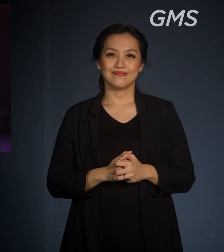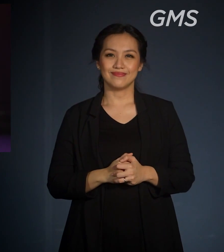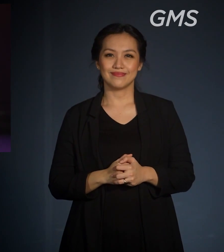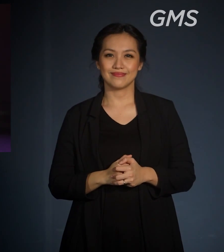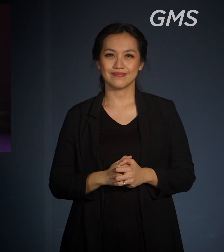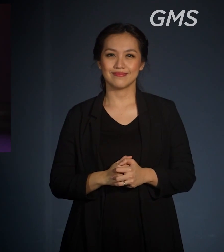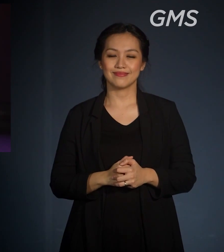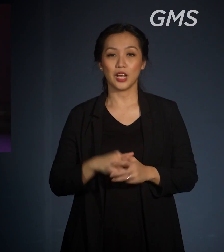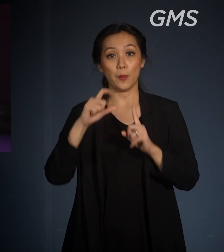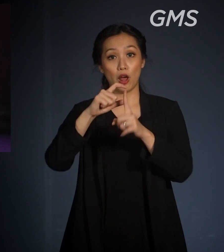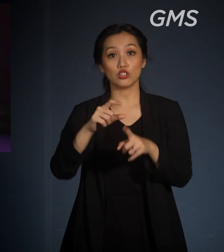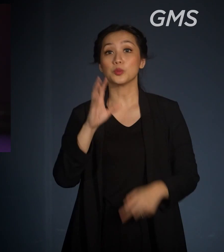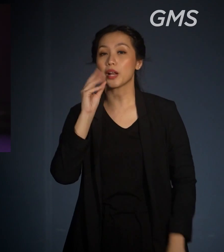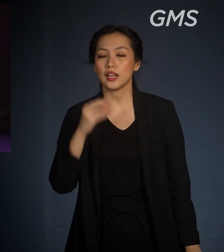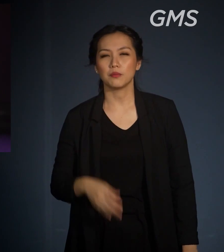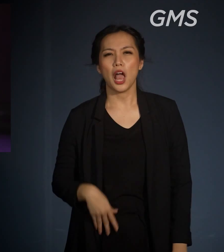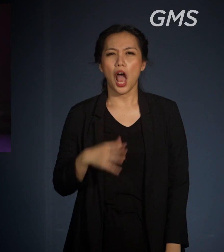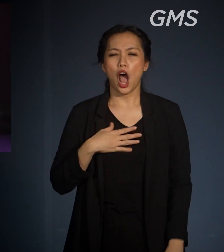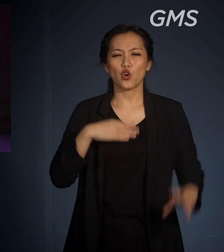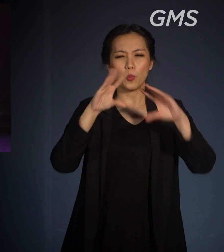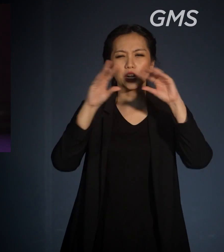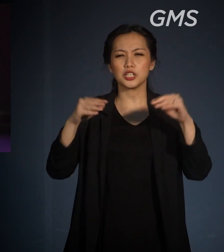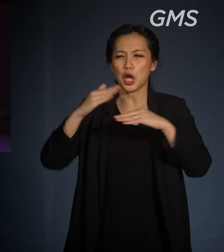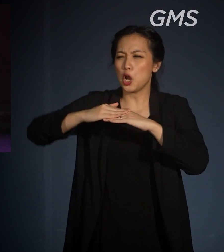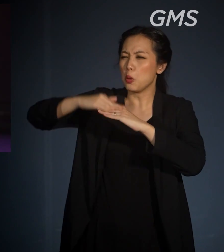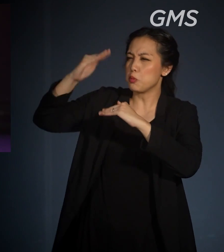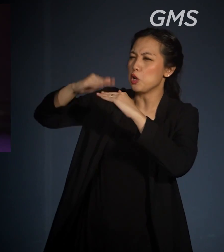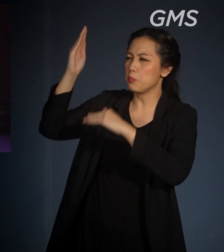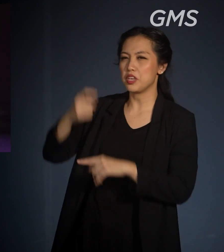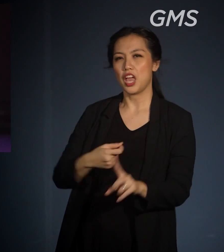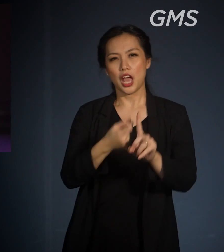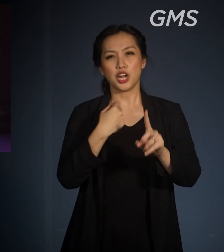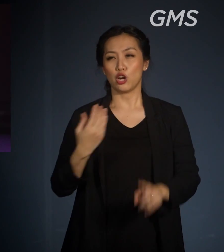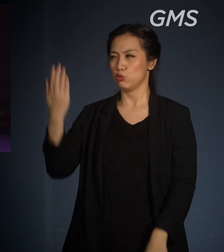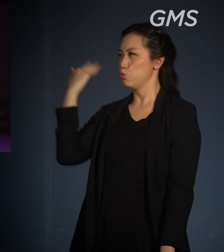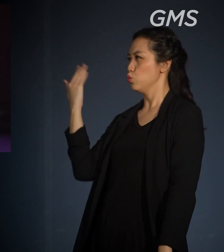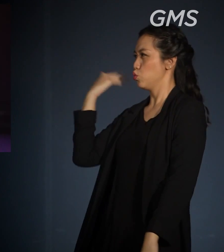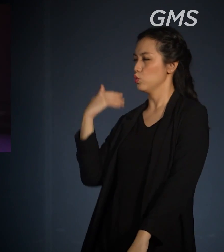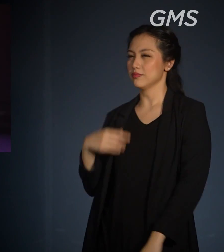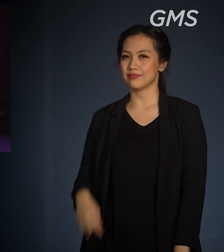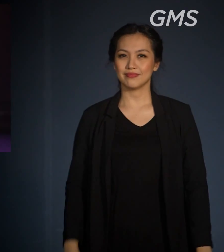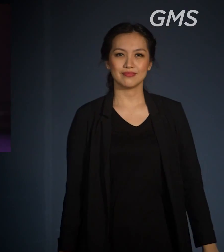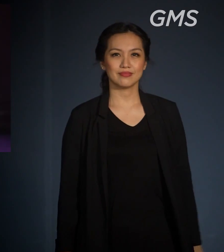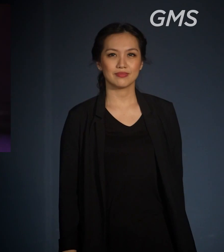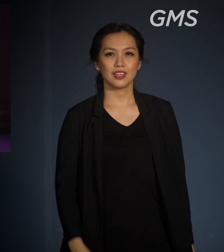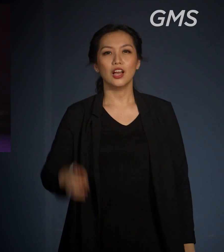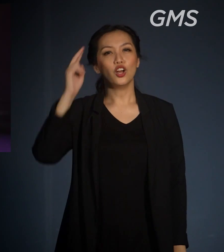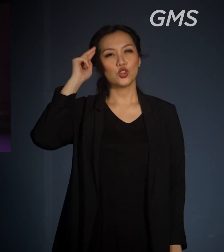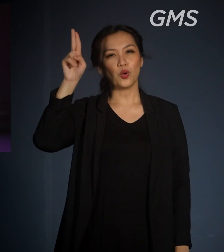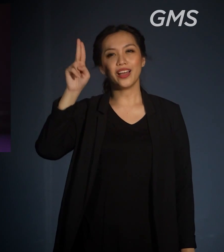aku bekerja lebih keras daripada semuanya. Karena dia nggak mau Tuhan itu rugi dalam